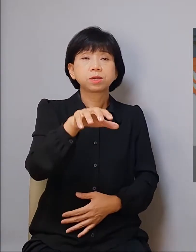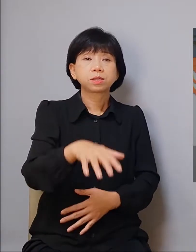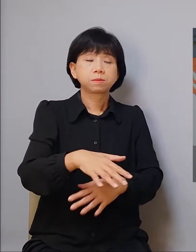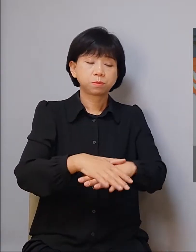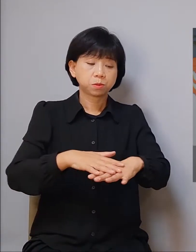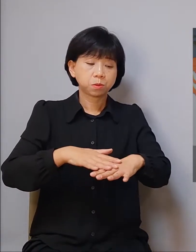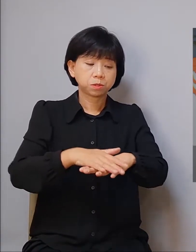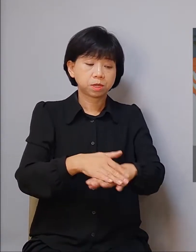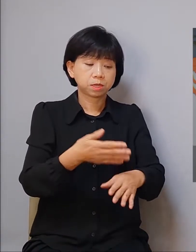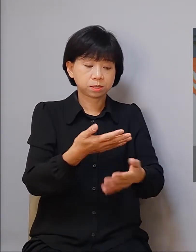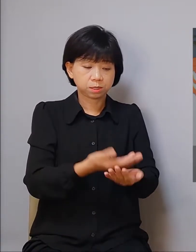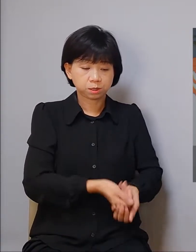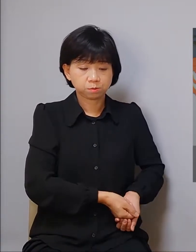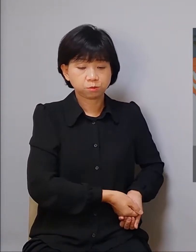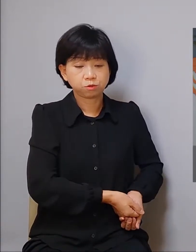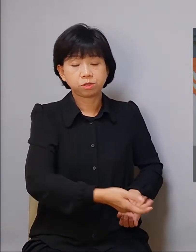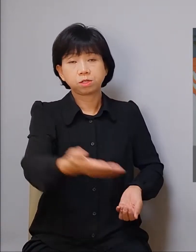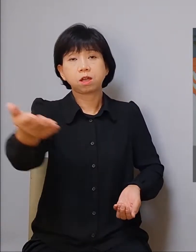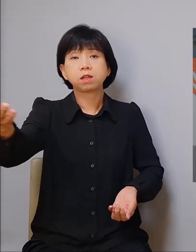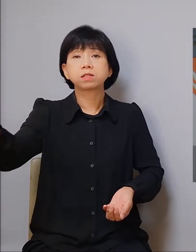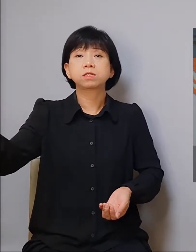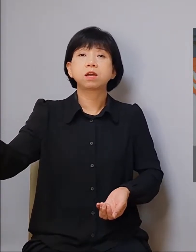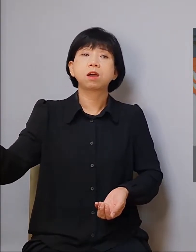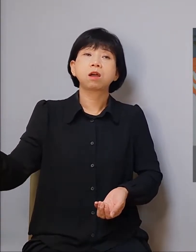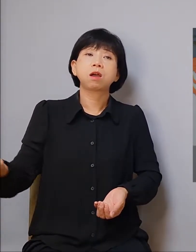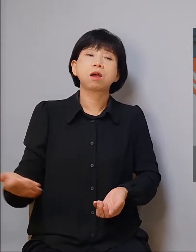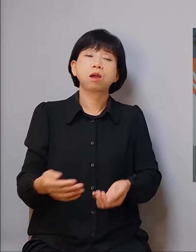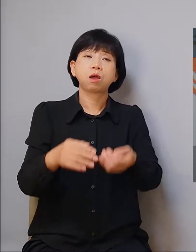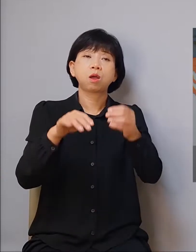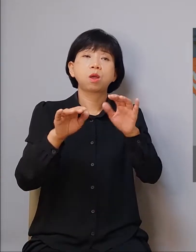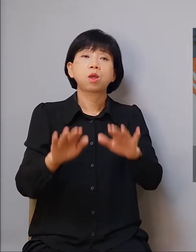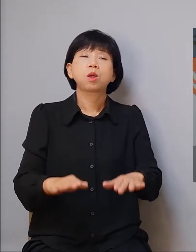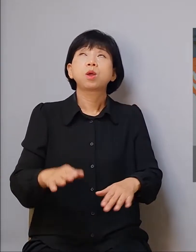의지하여 깊은 곳에 금을 던져